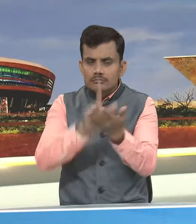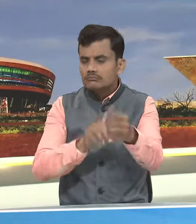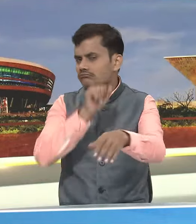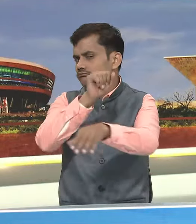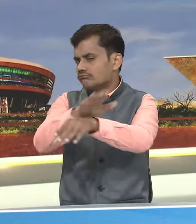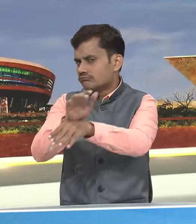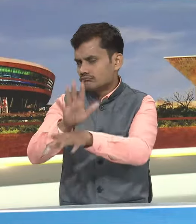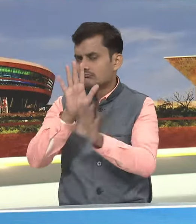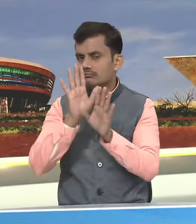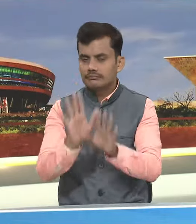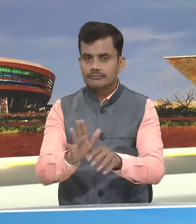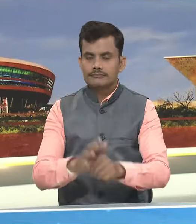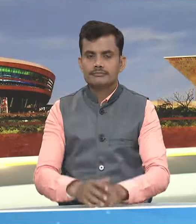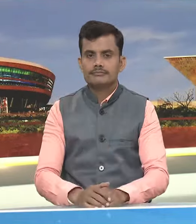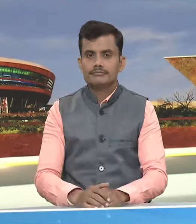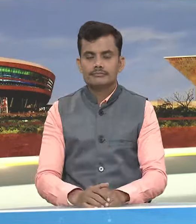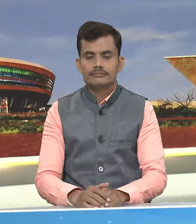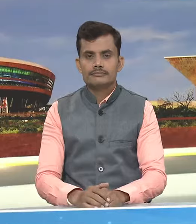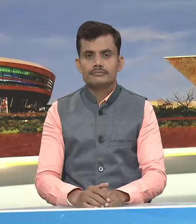सलाह दी गई